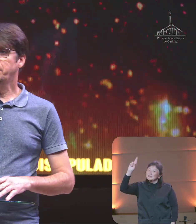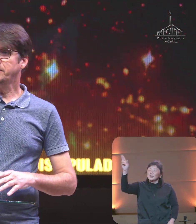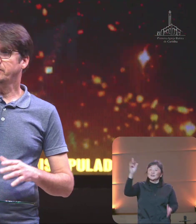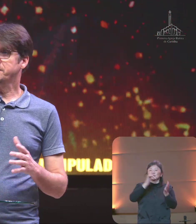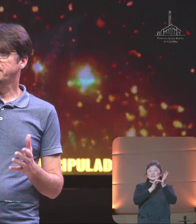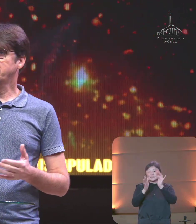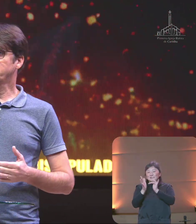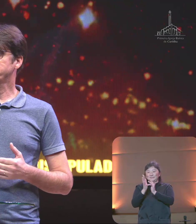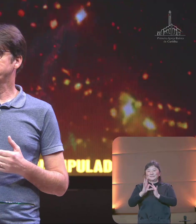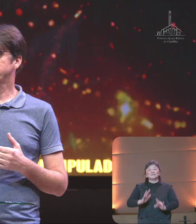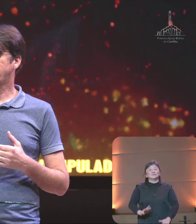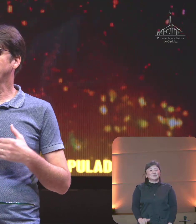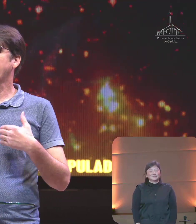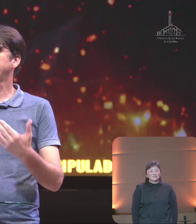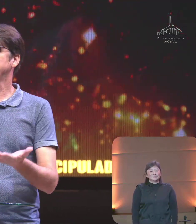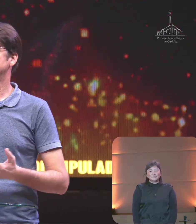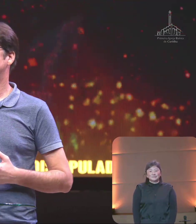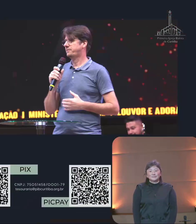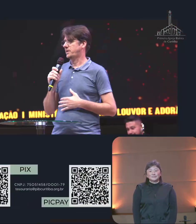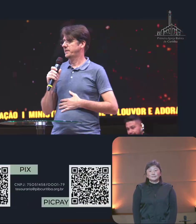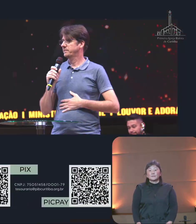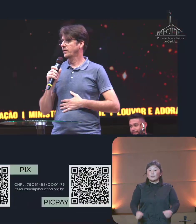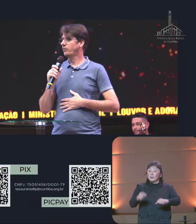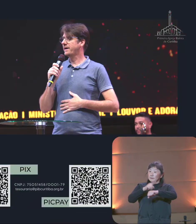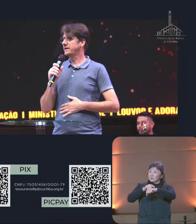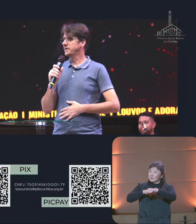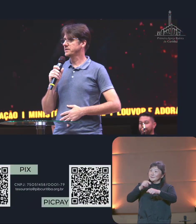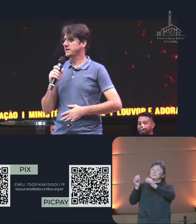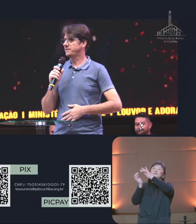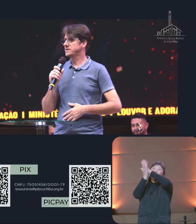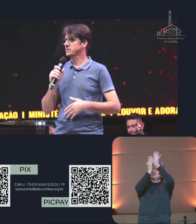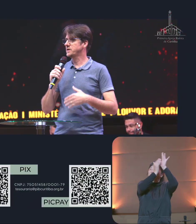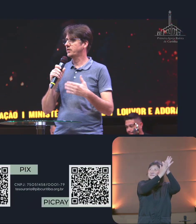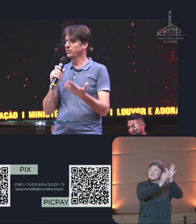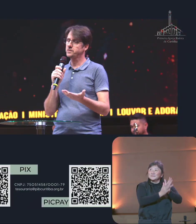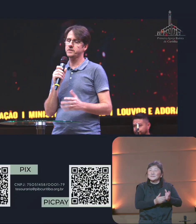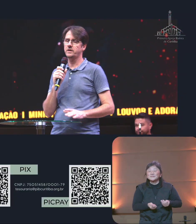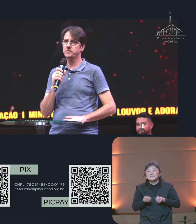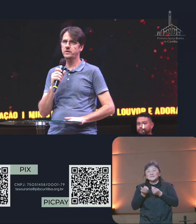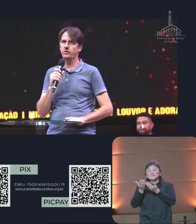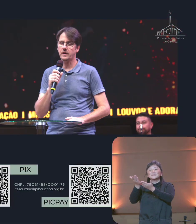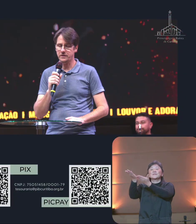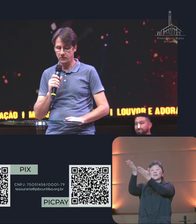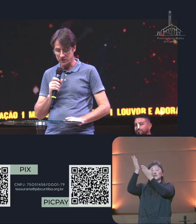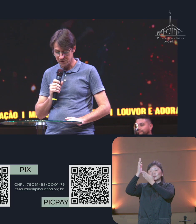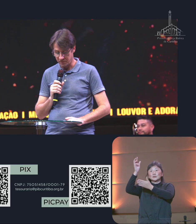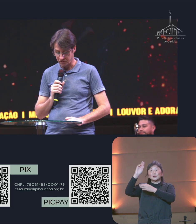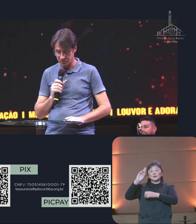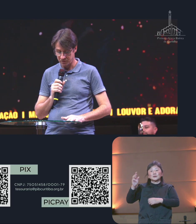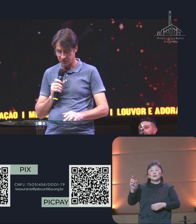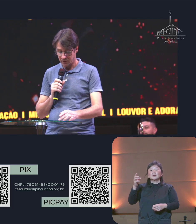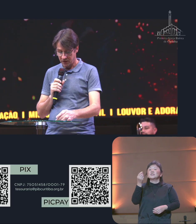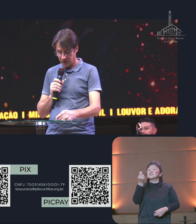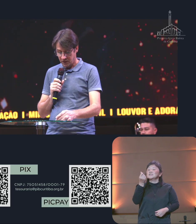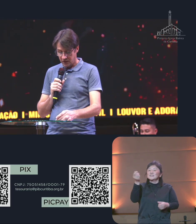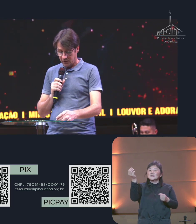Esse é o momento que nós queremos adorar a Deus dessa forma, louvar a Deus através dos recursos que Deus tem colocado em nossas